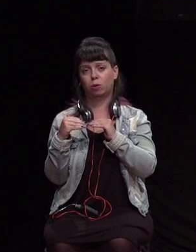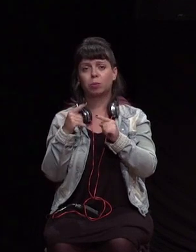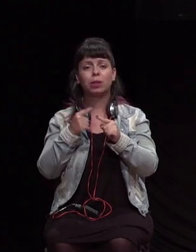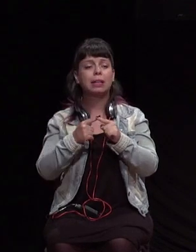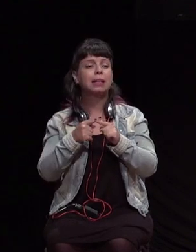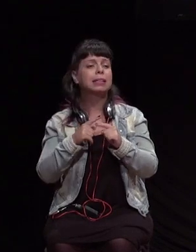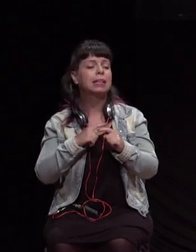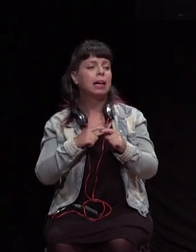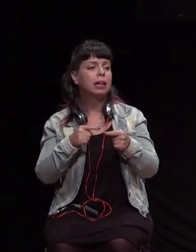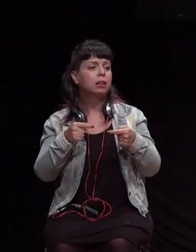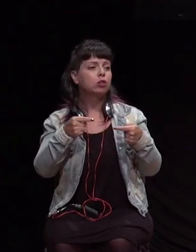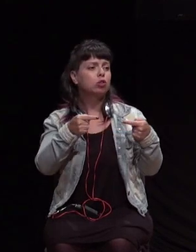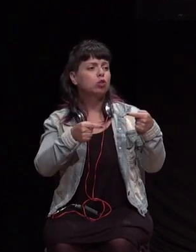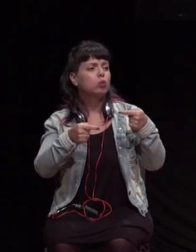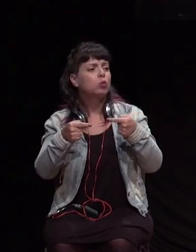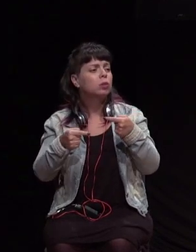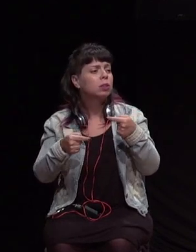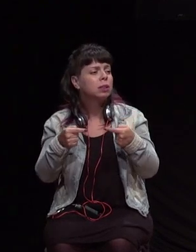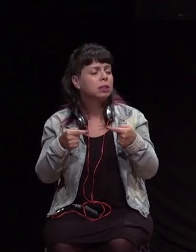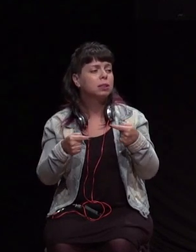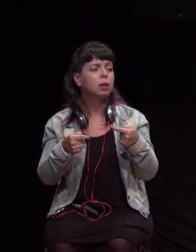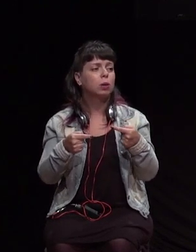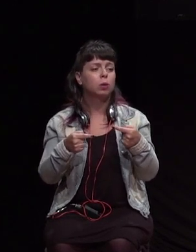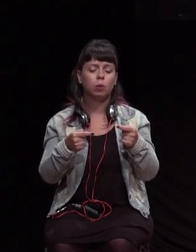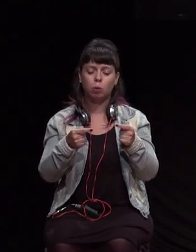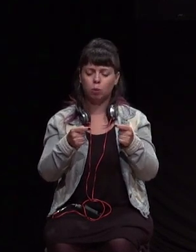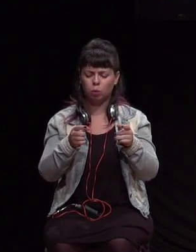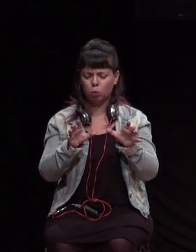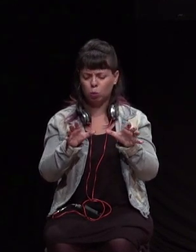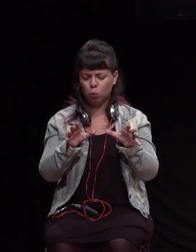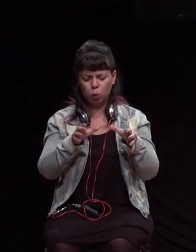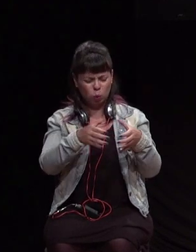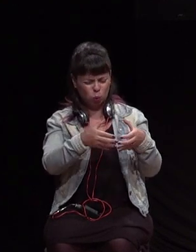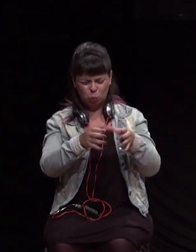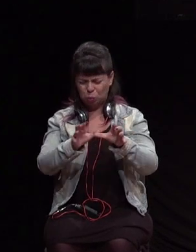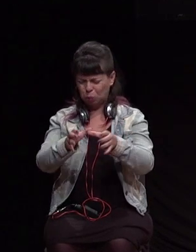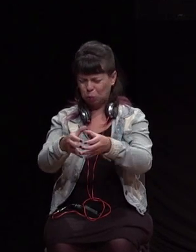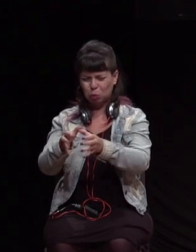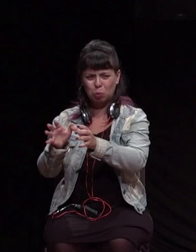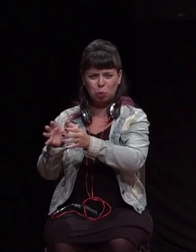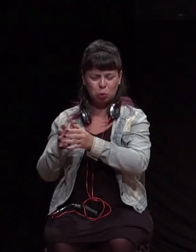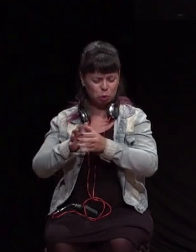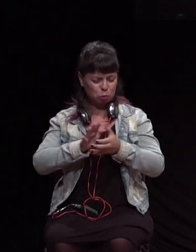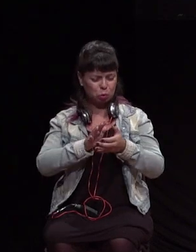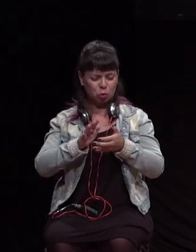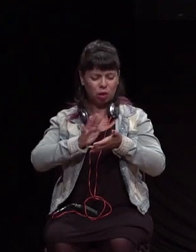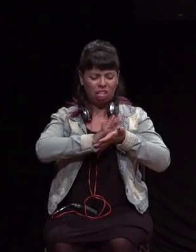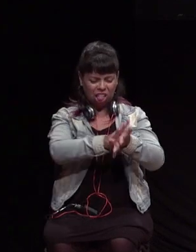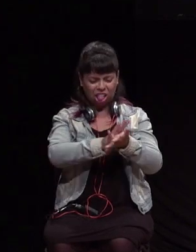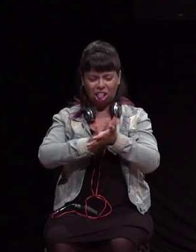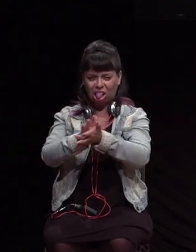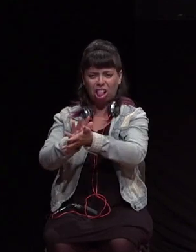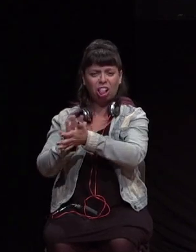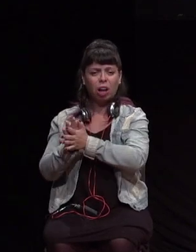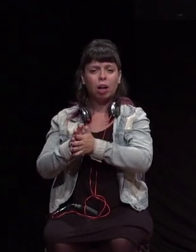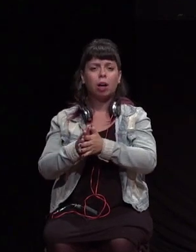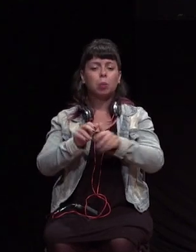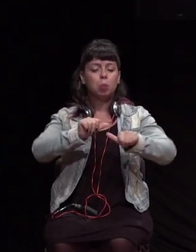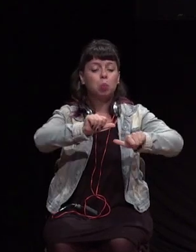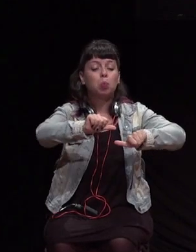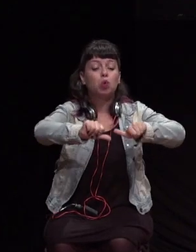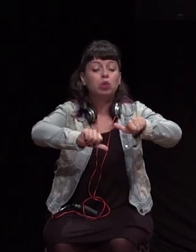discussão, né, dos grupos historicamente discriminados, como fazer a mudança, né?